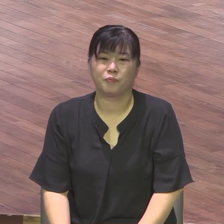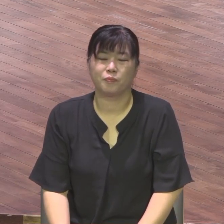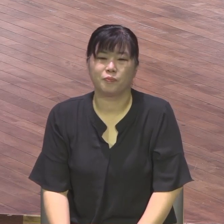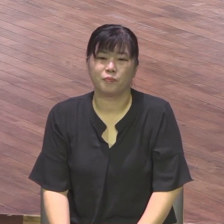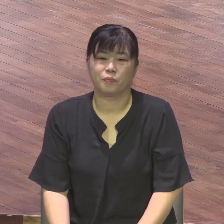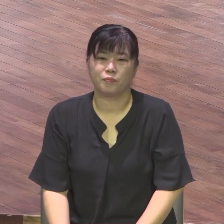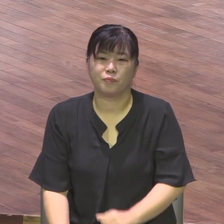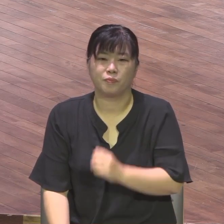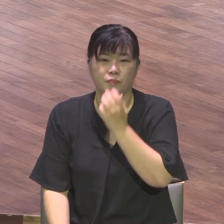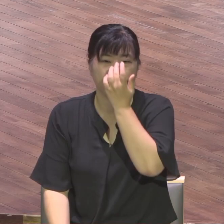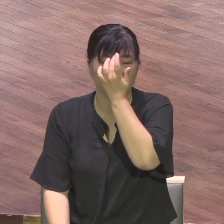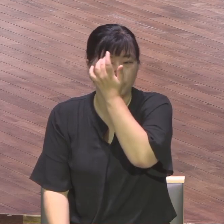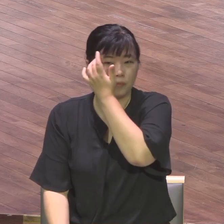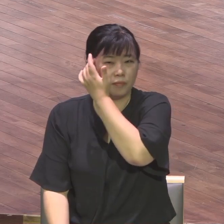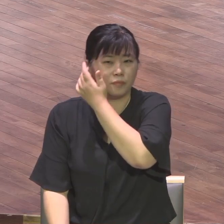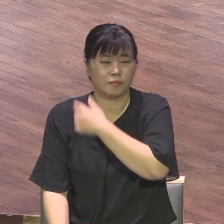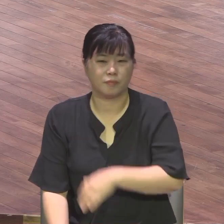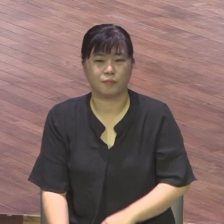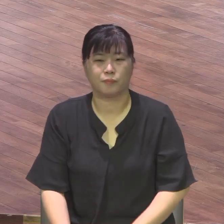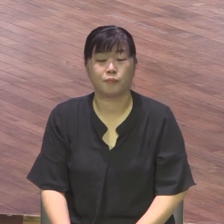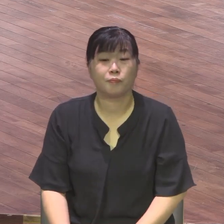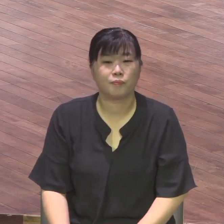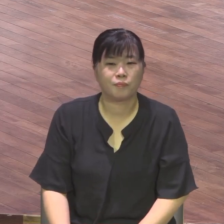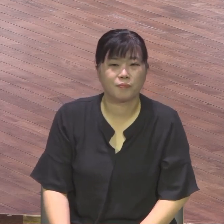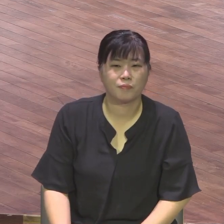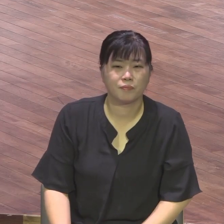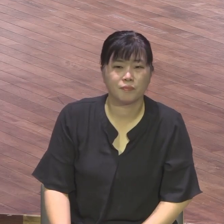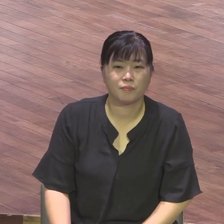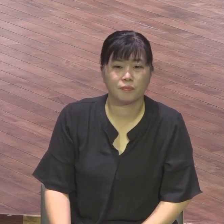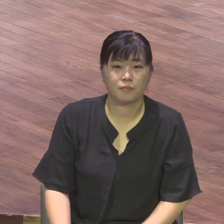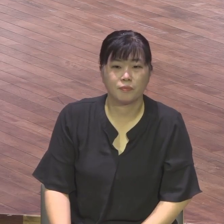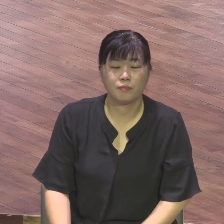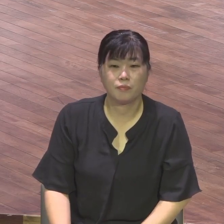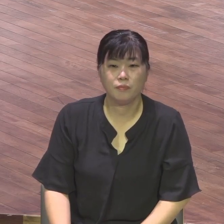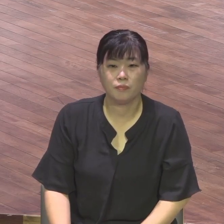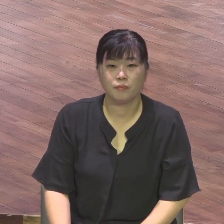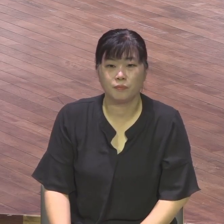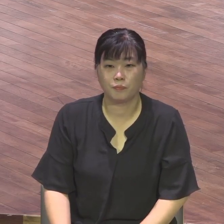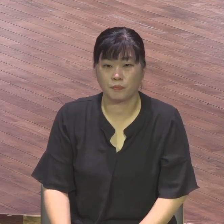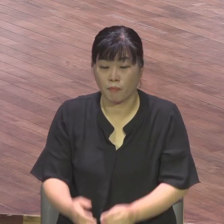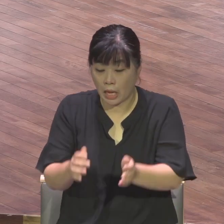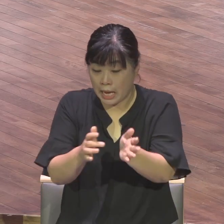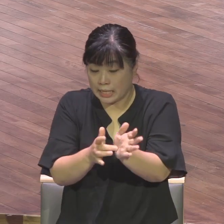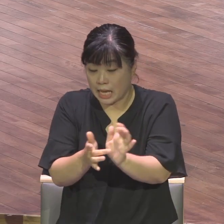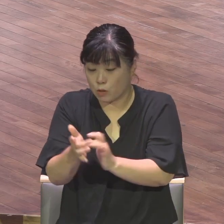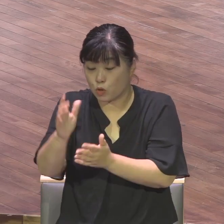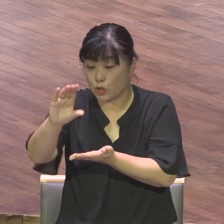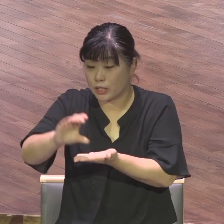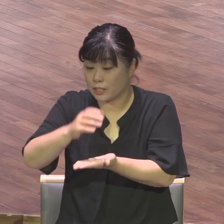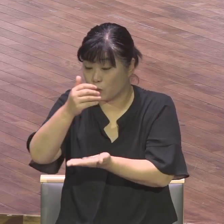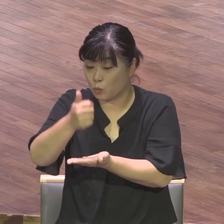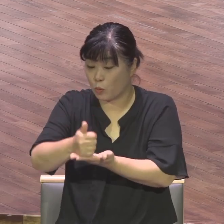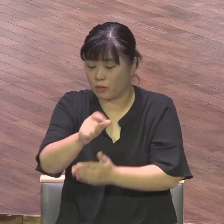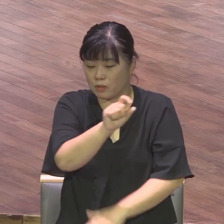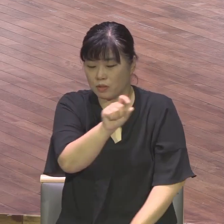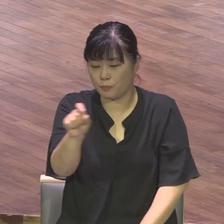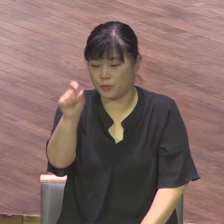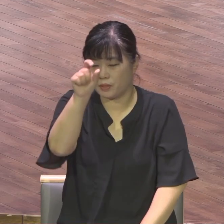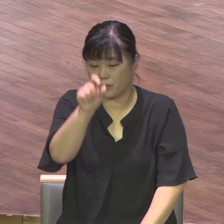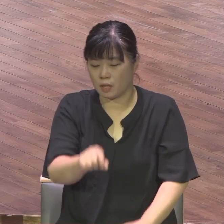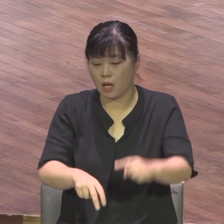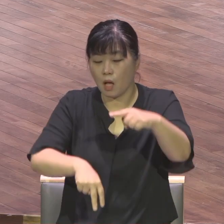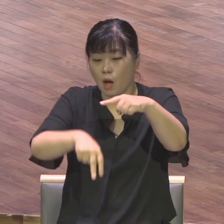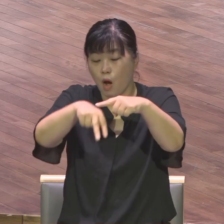그 막힌 담을 다 무너뜨린 것입니다. 그것이 예수 그리스도의 십자가와 부활 사건인데